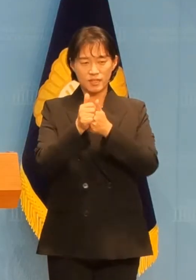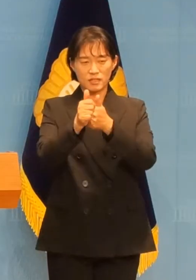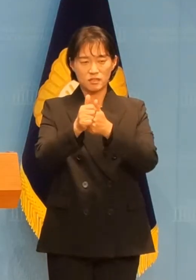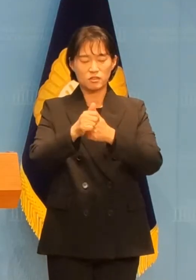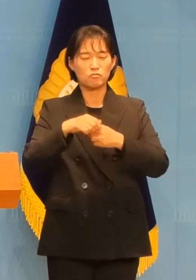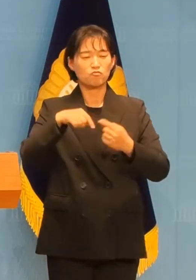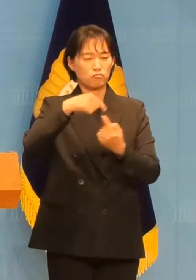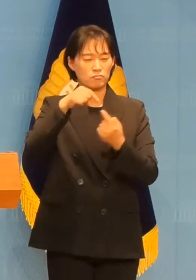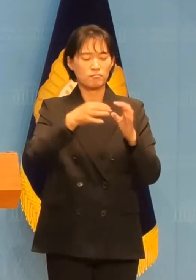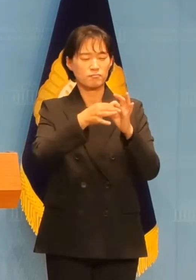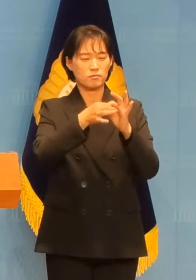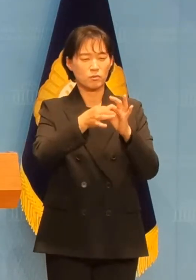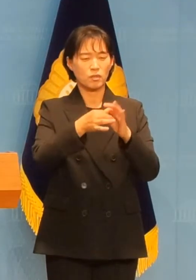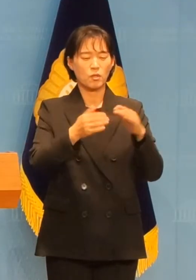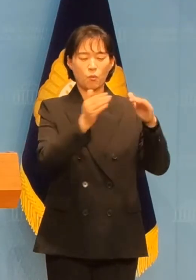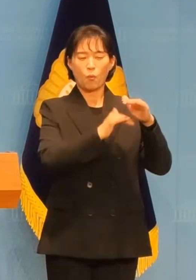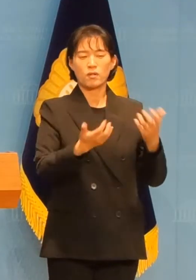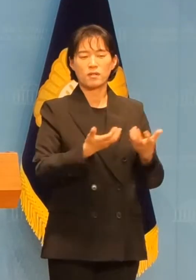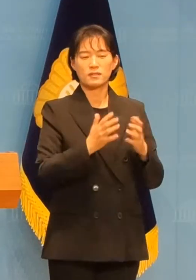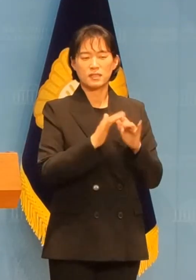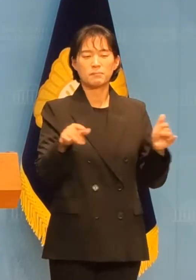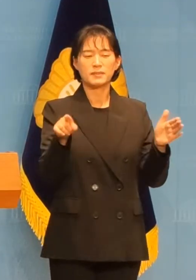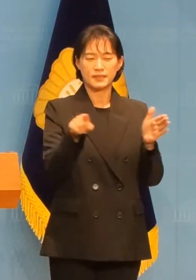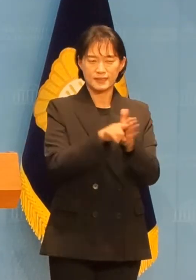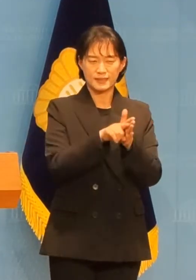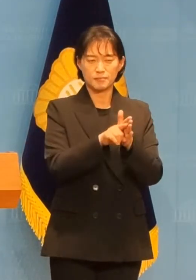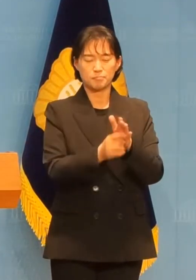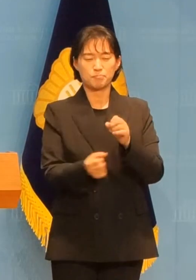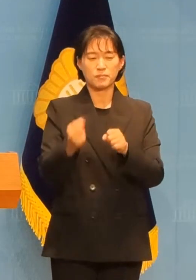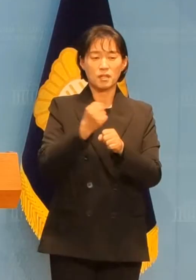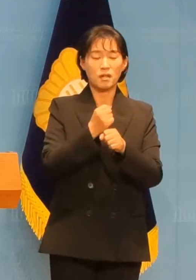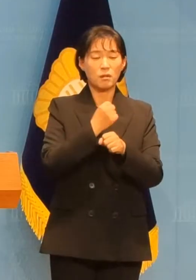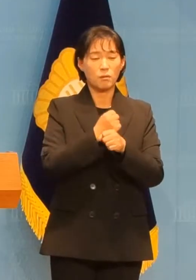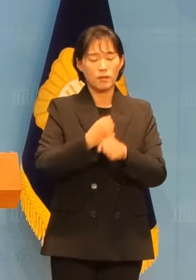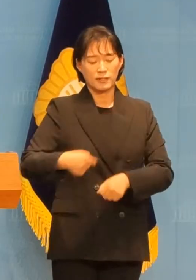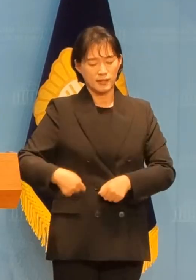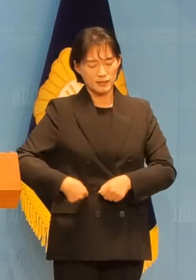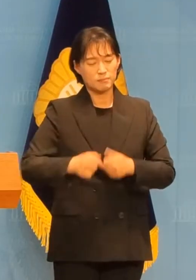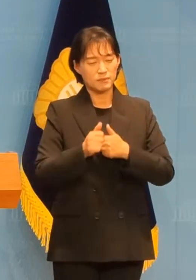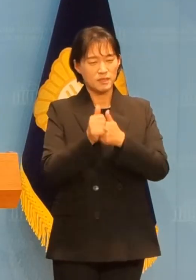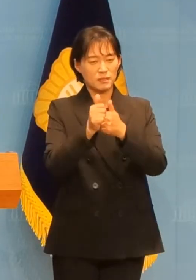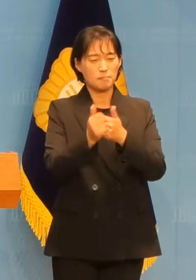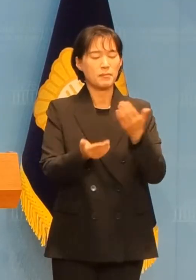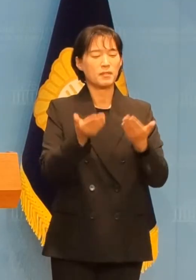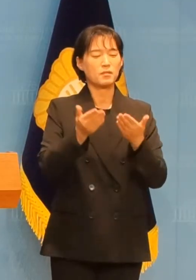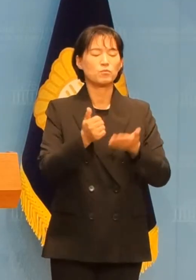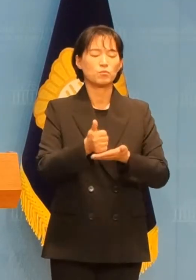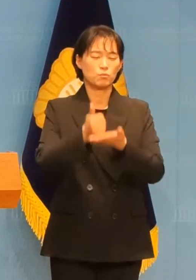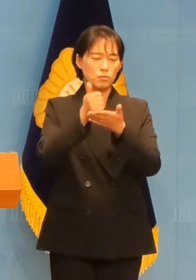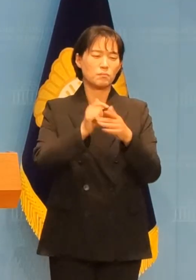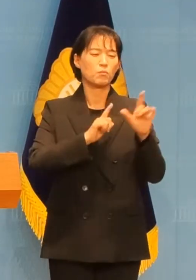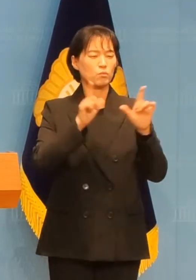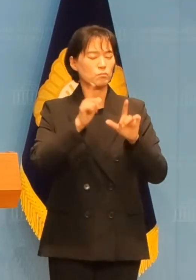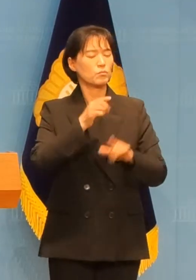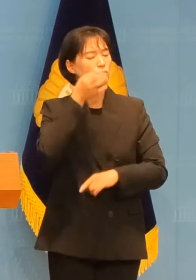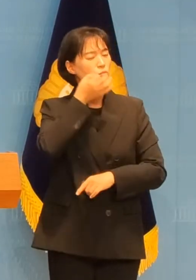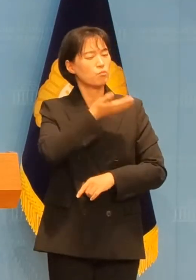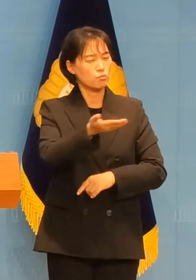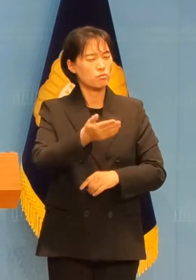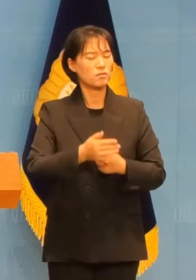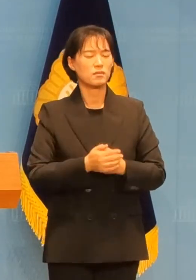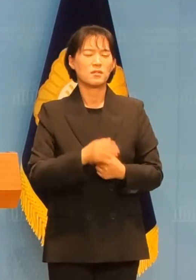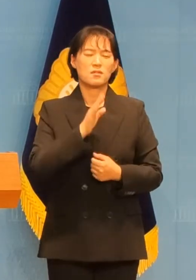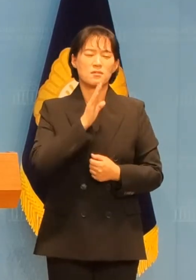통해 공직자들의 신뢰를 얻고 그들의 양심에 따른 판단을 존중하는 모습을 보이는 것이